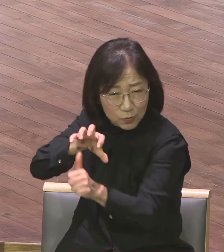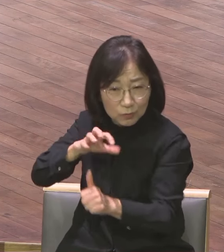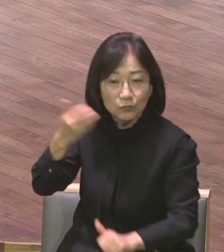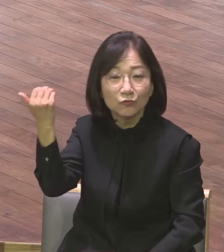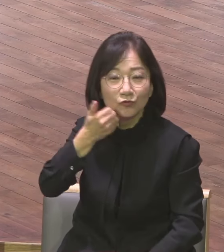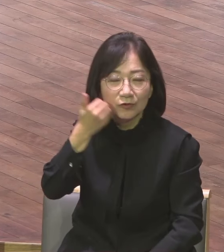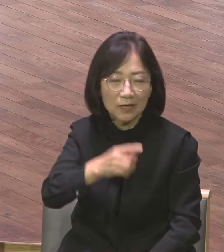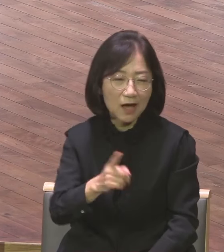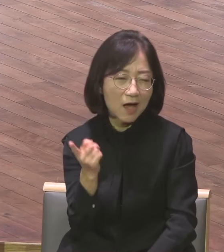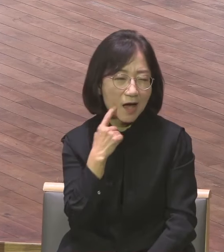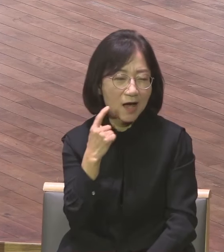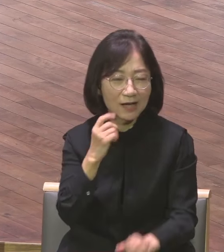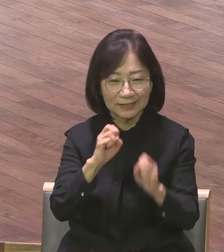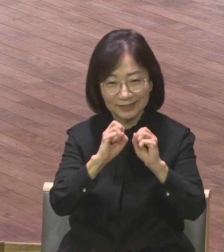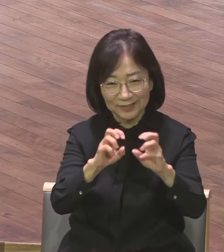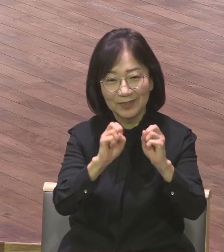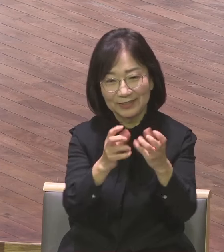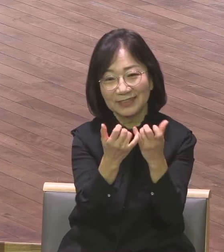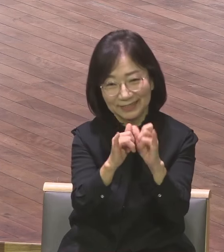선지자들입니다. 다시